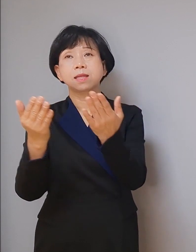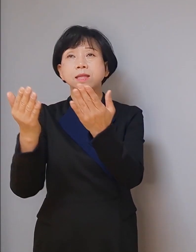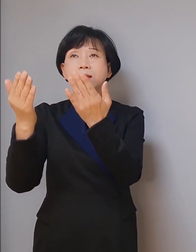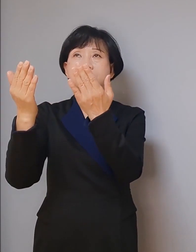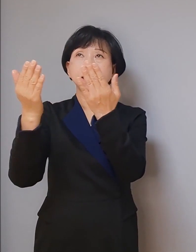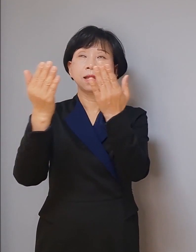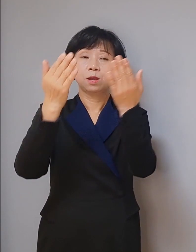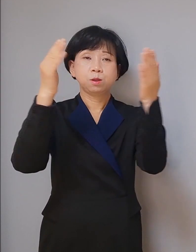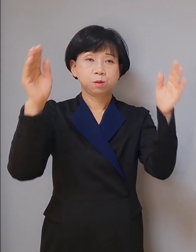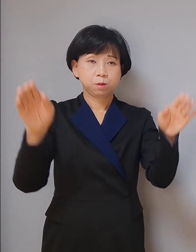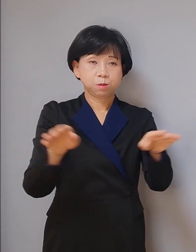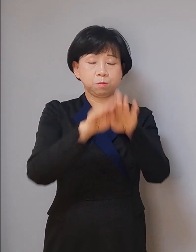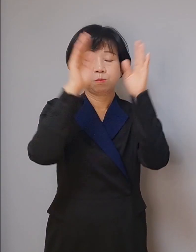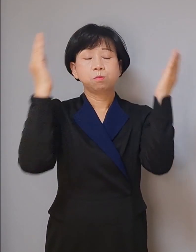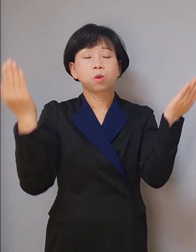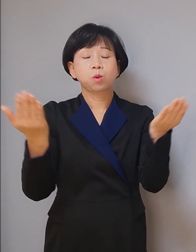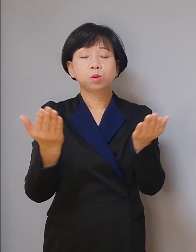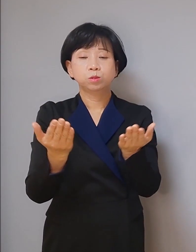돌리세